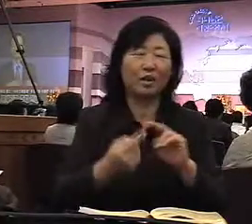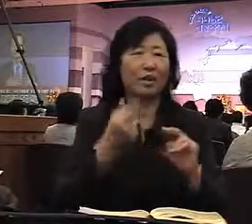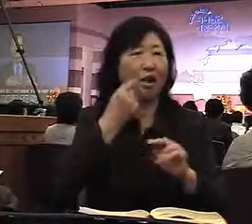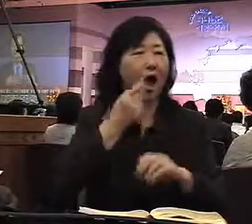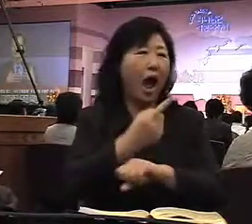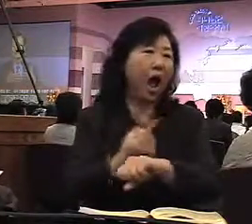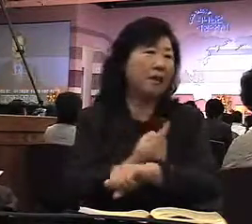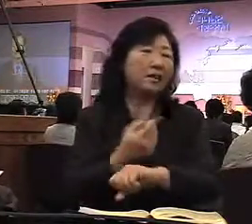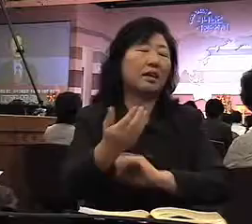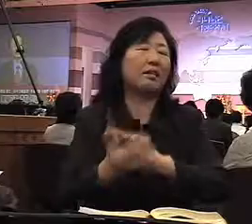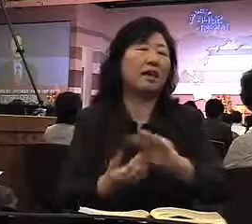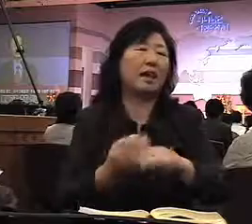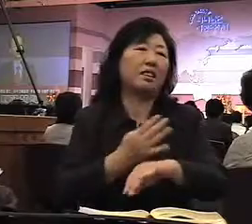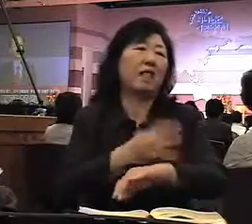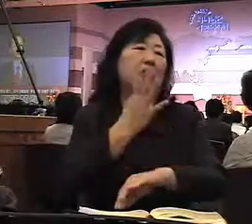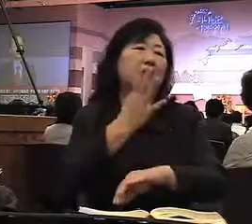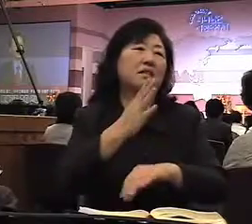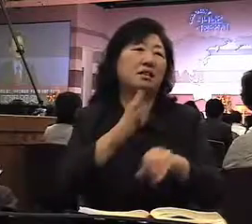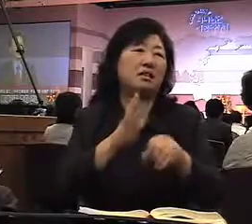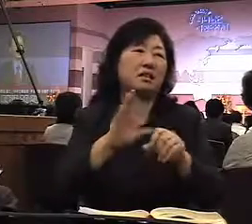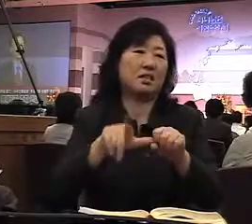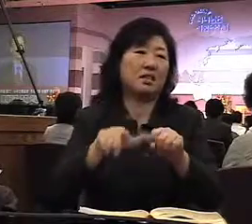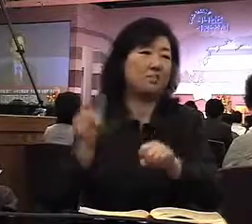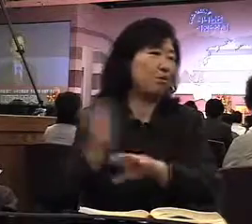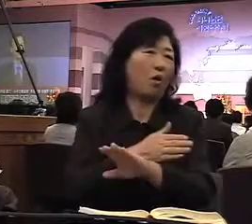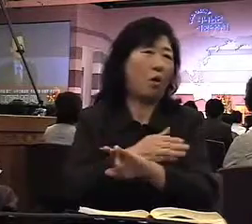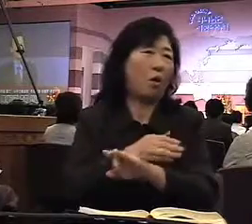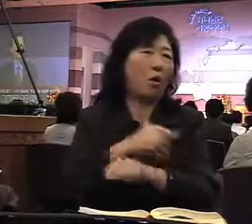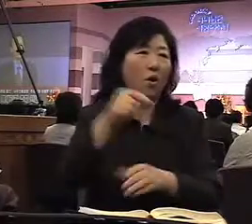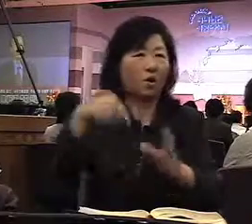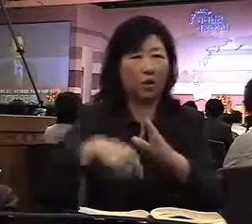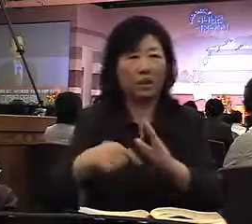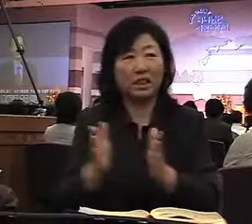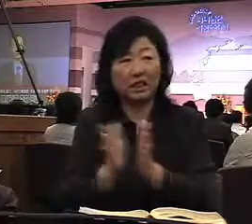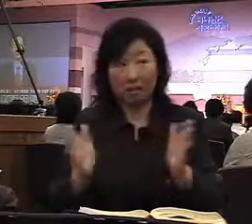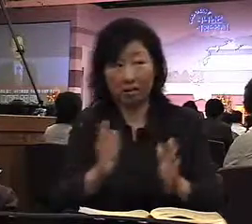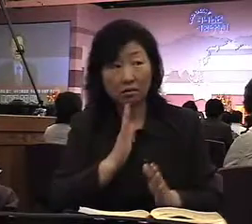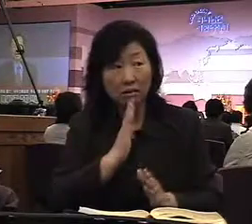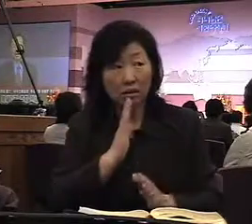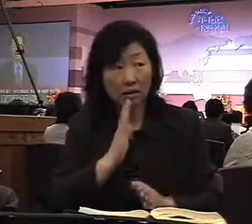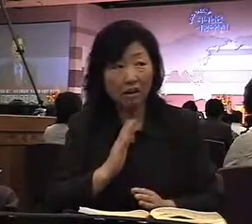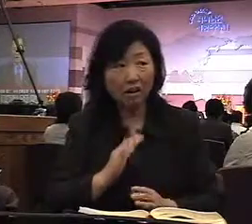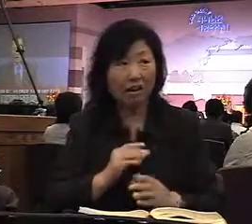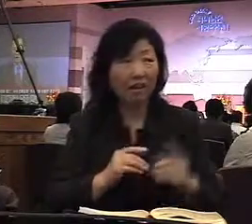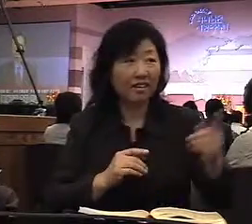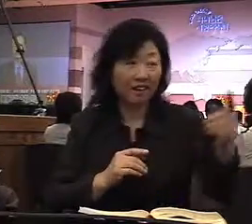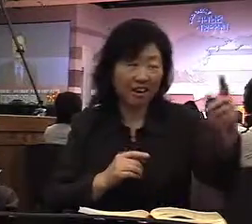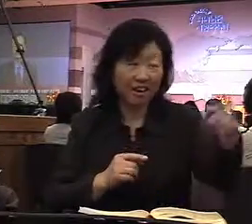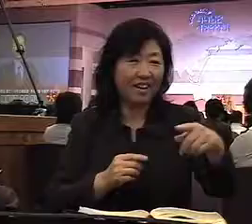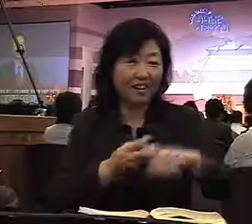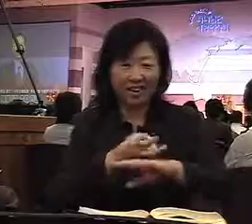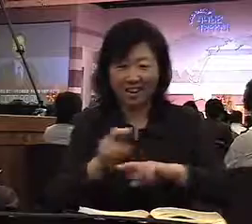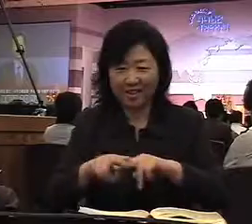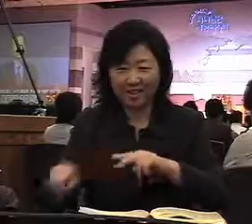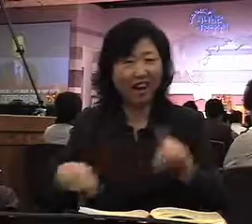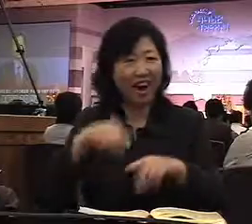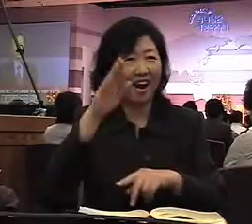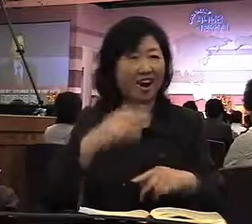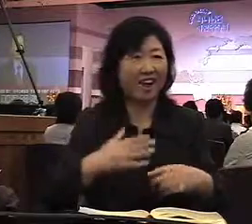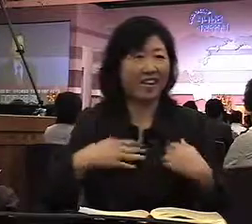1시간 전부터 4시부터 사실 들어오시기 시작하는데 여러분 에너하임 팜스 그리고